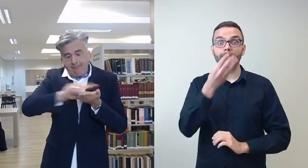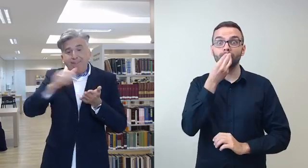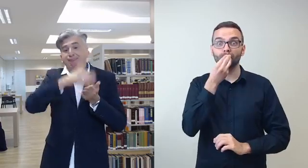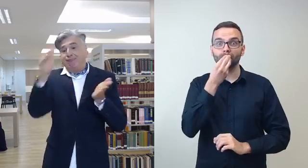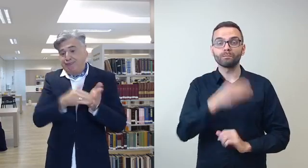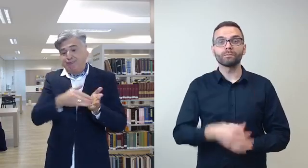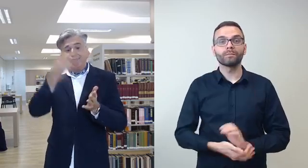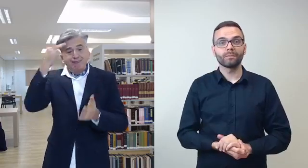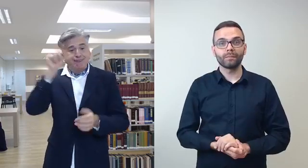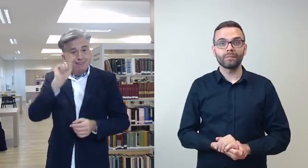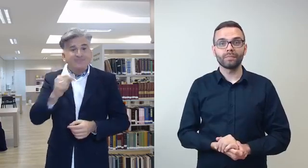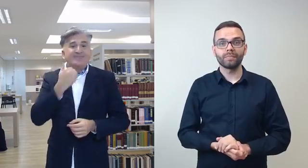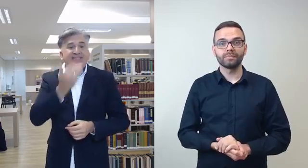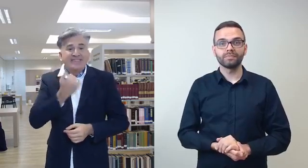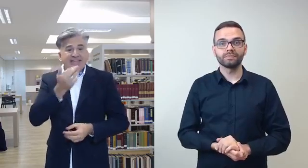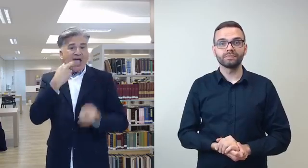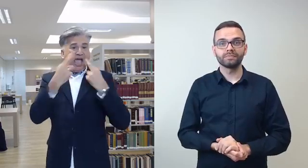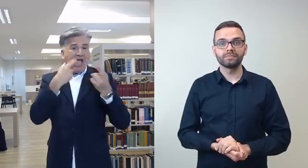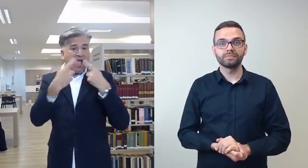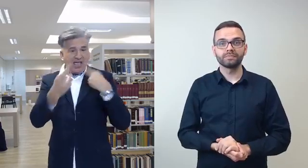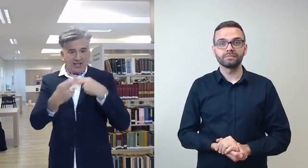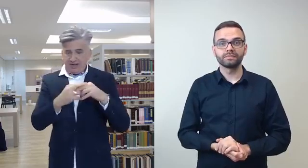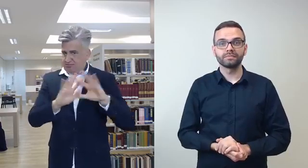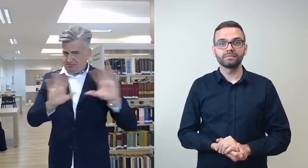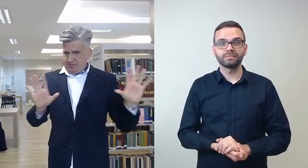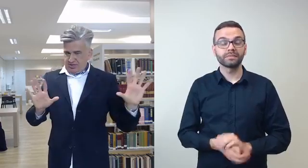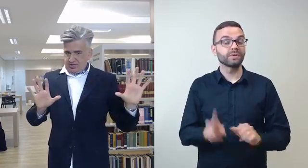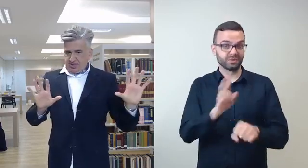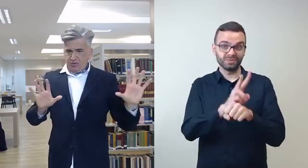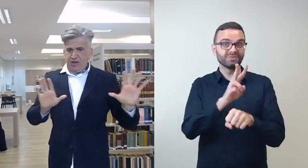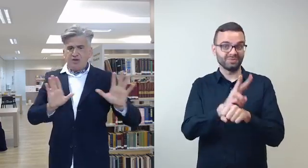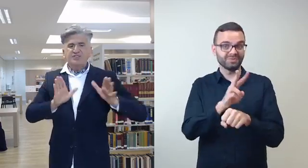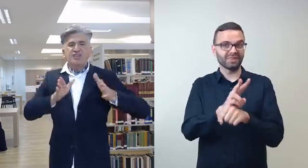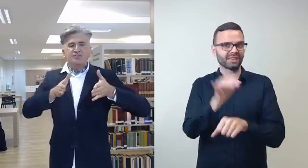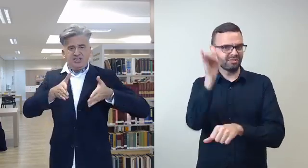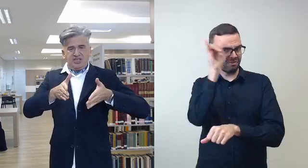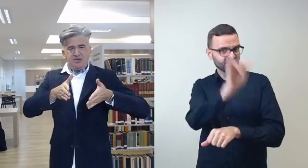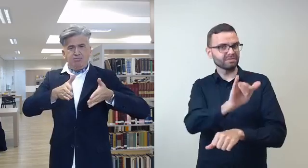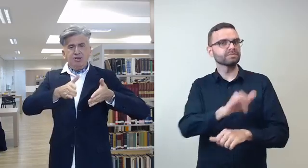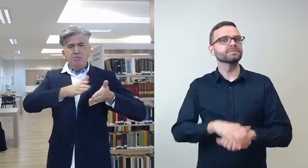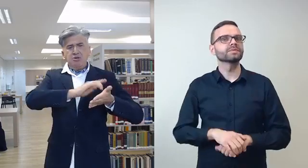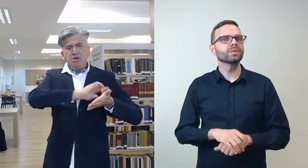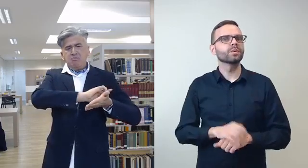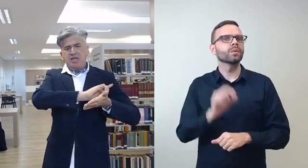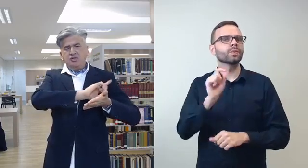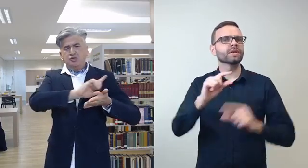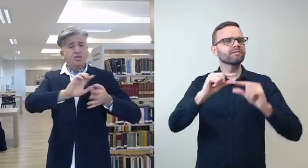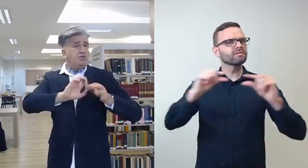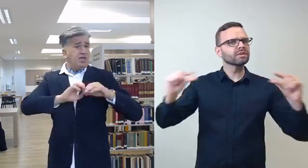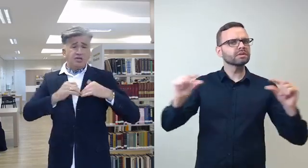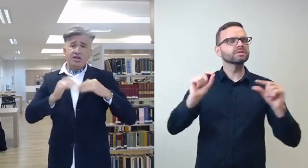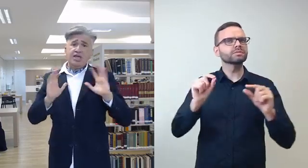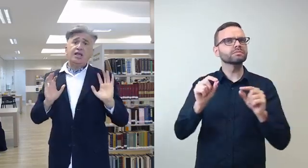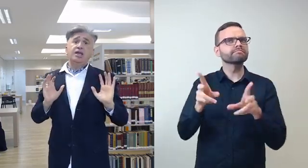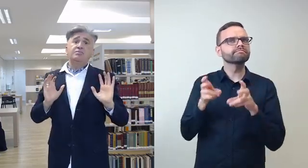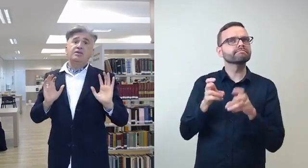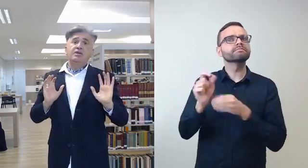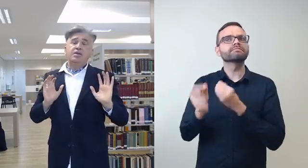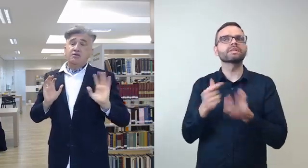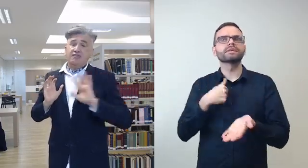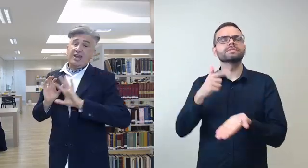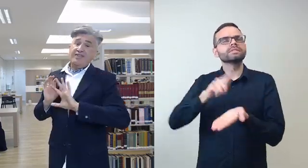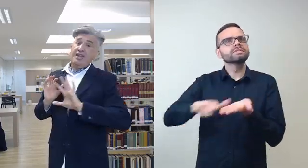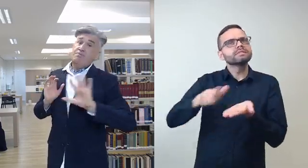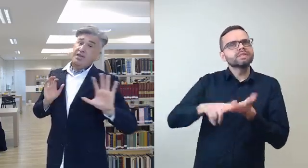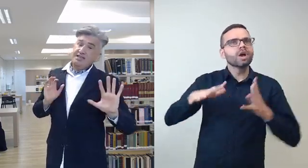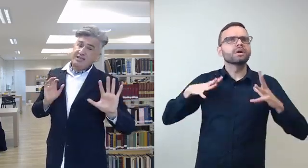Não. Qual é o centro aqui? Primeiro eu limpei tudo e eu não quero que ninguém reclame. Eu